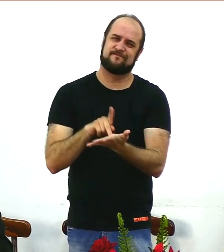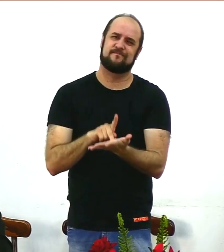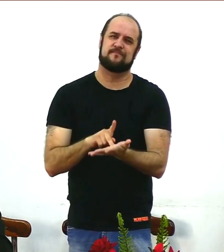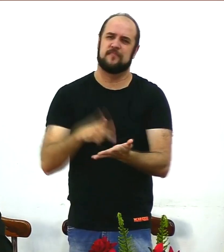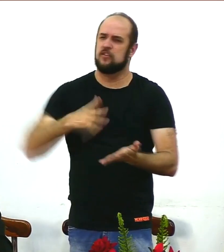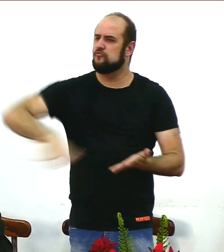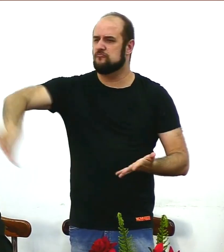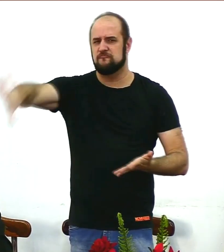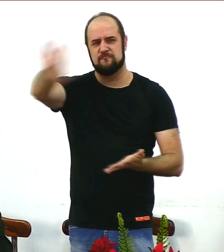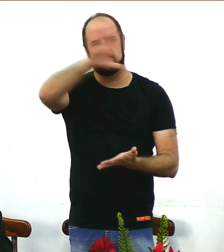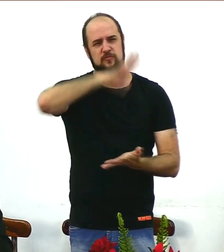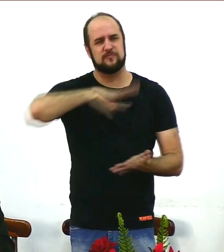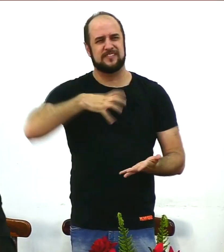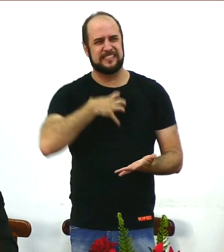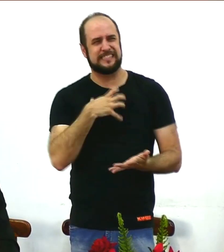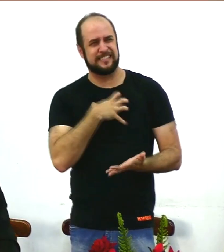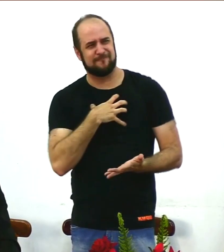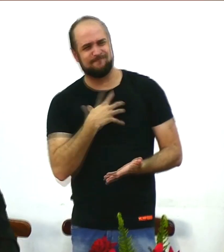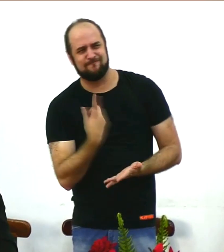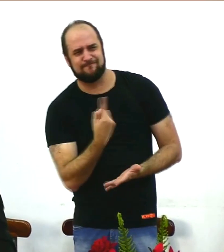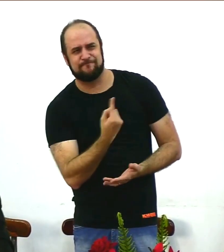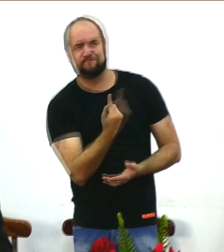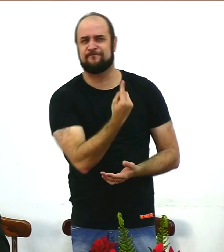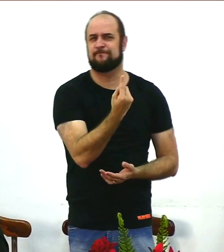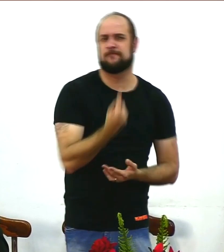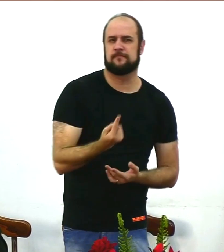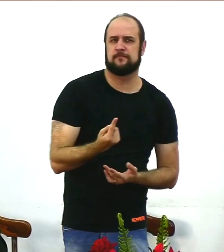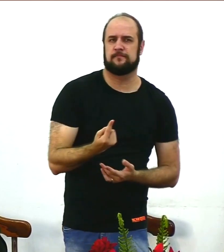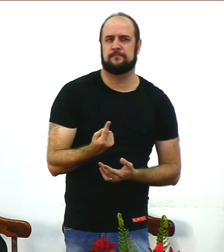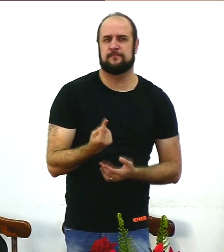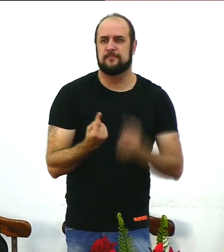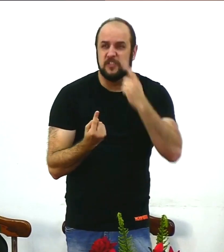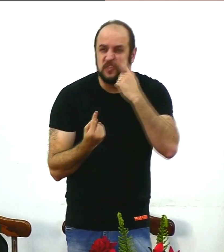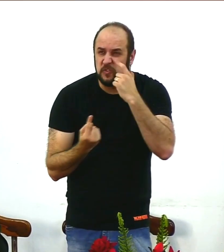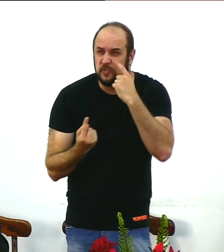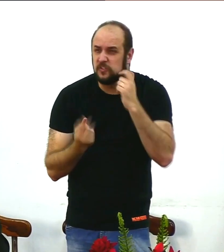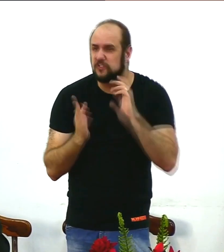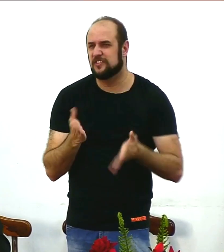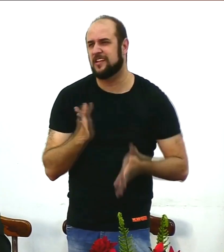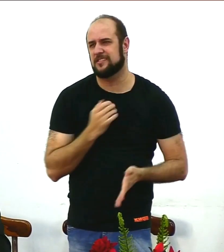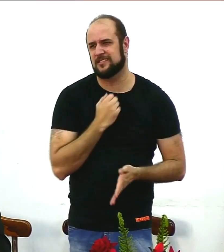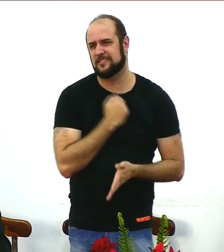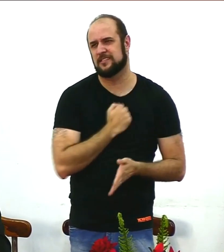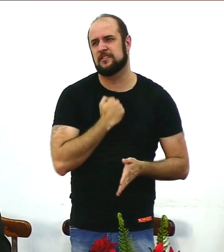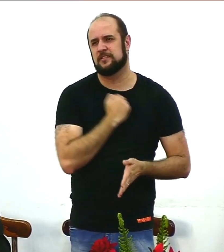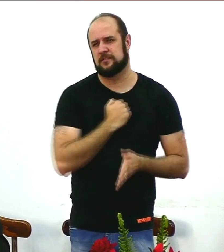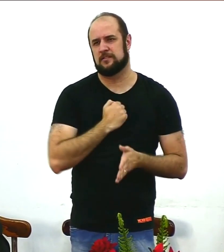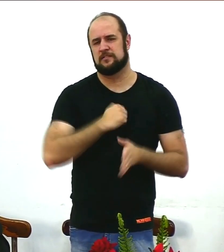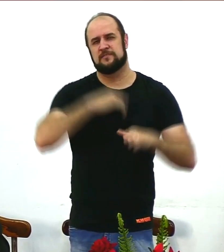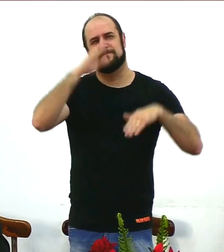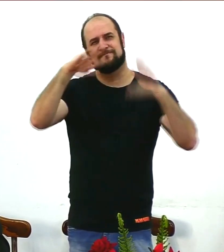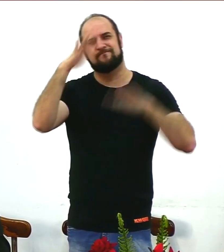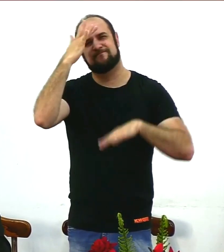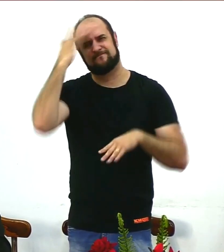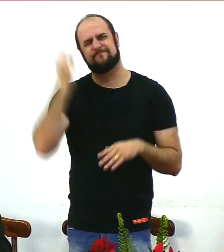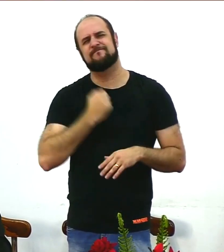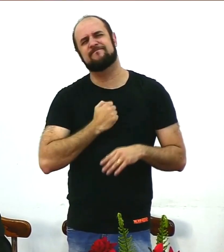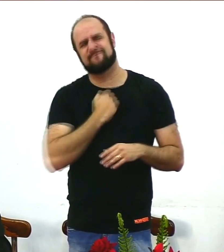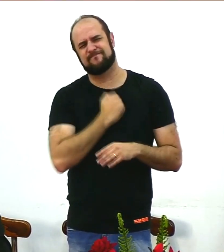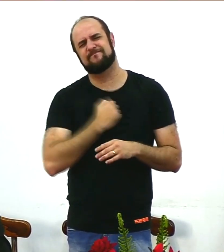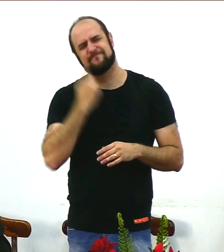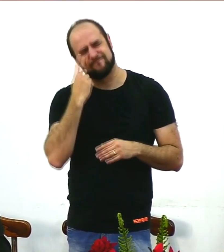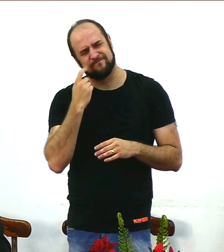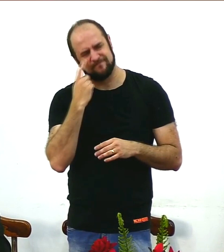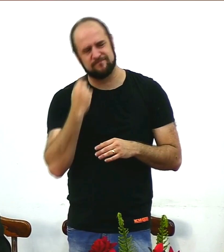quando os nossos irmãos e irmãs entram por essas portas com suas famílias, quando nossos grupos de louvor estão